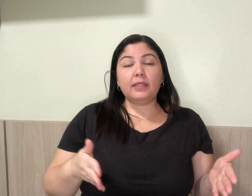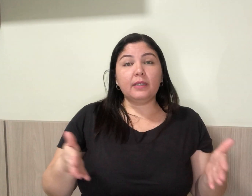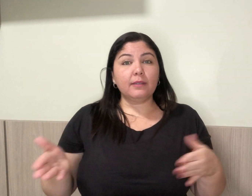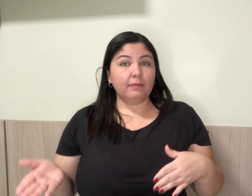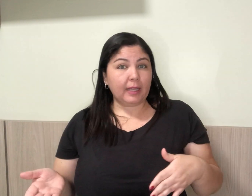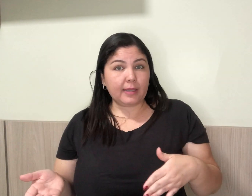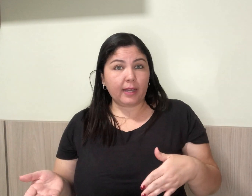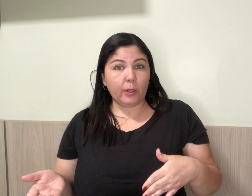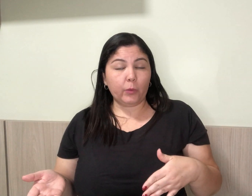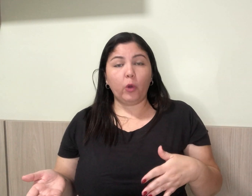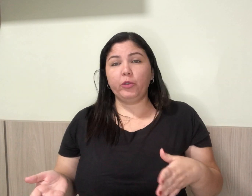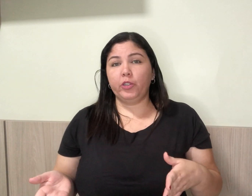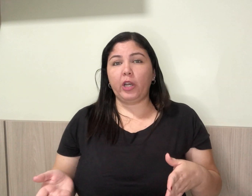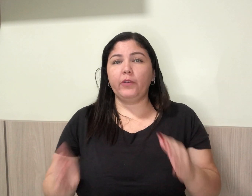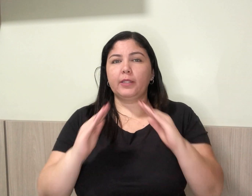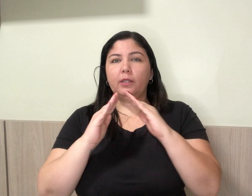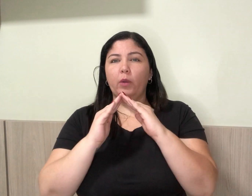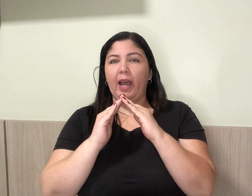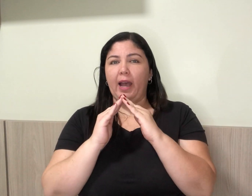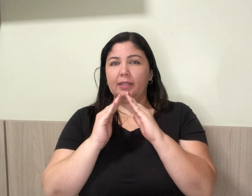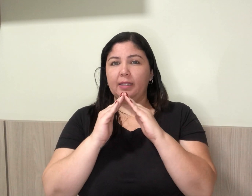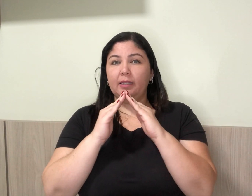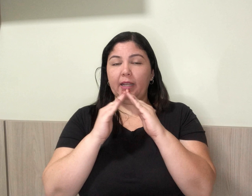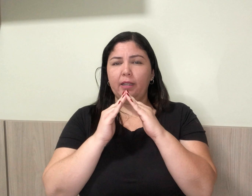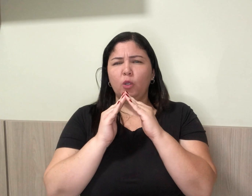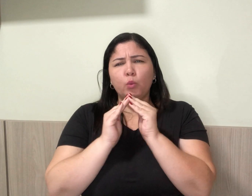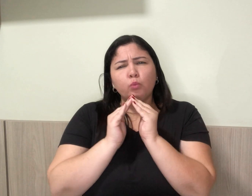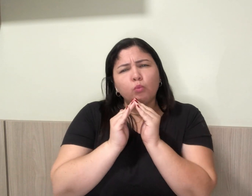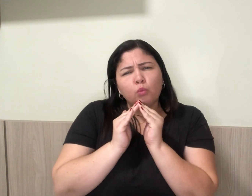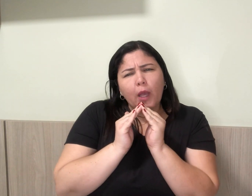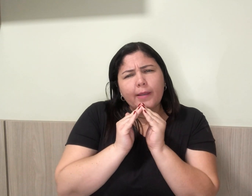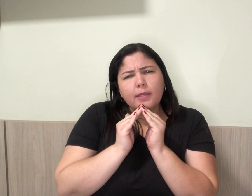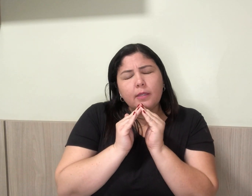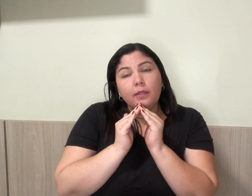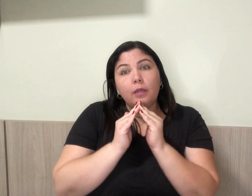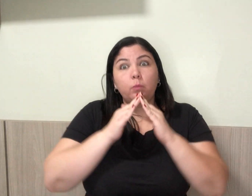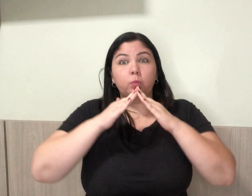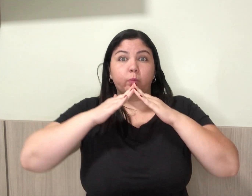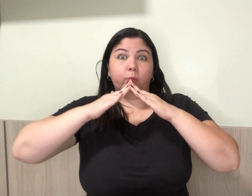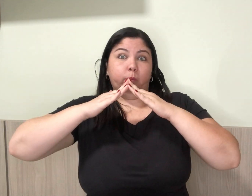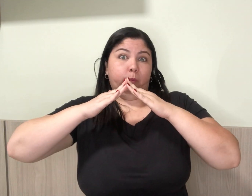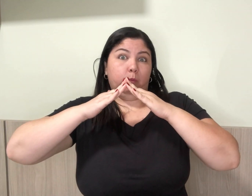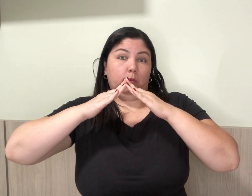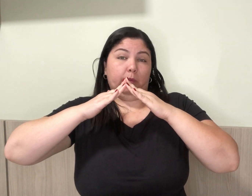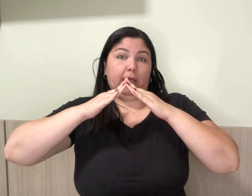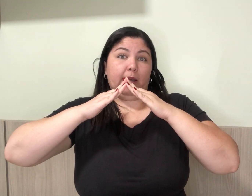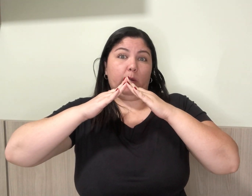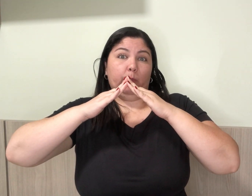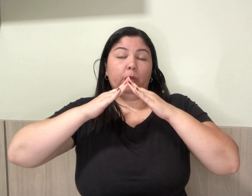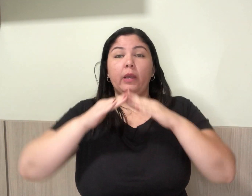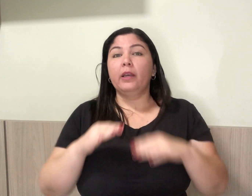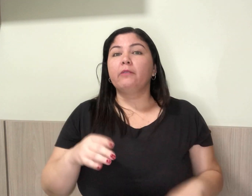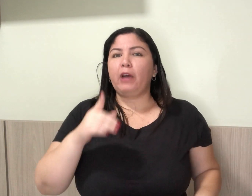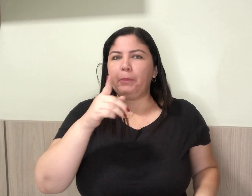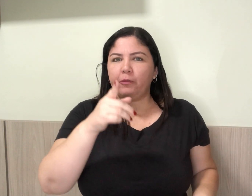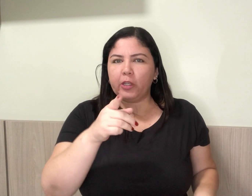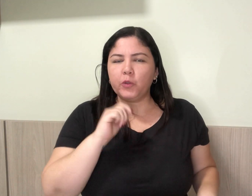casinha, casarão, como a gente já fez. Então, casa, né? Casinha, casarão. Vai pra frente do